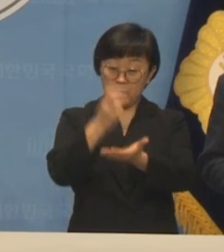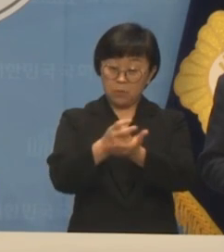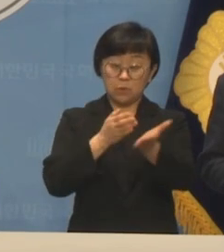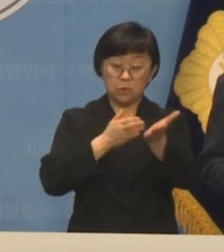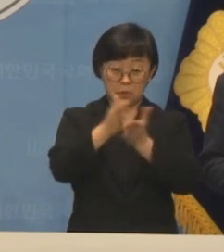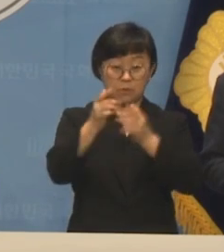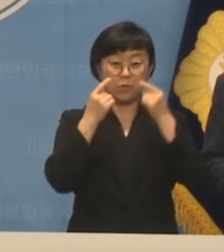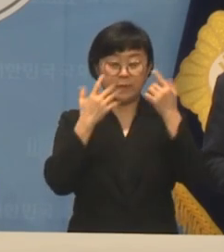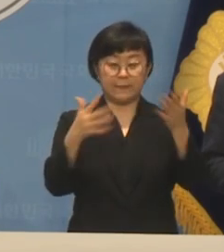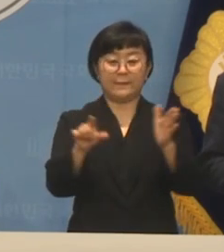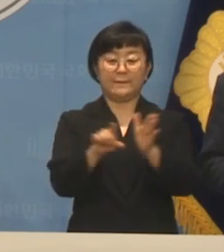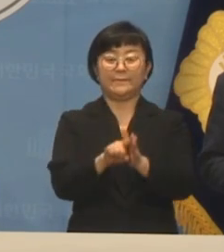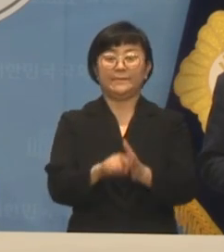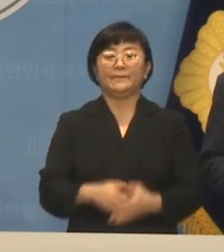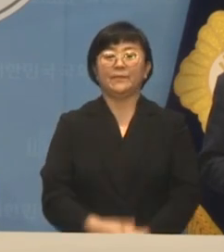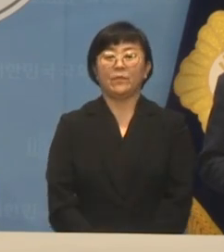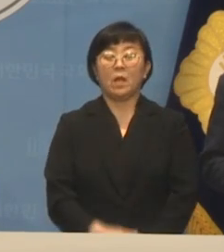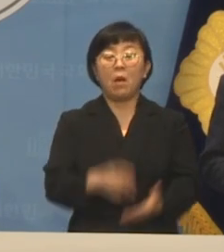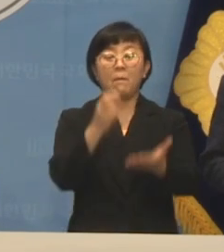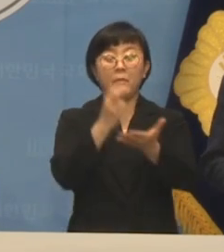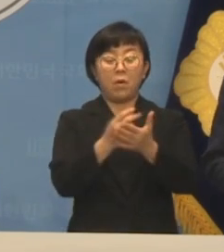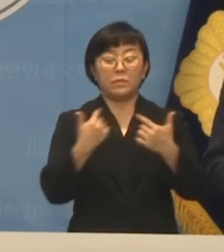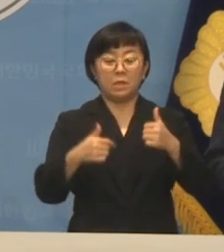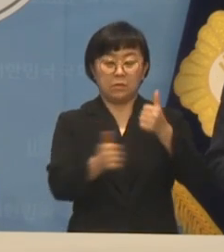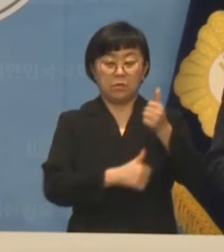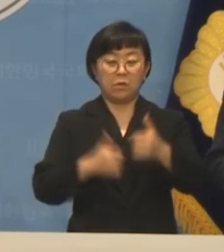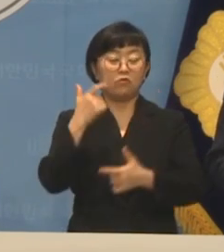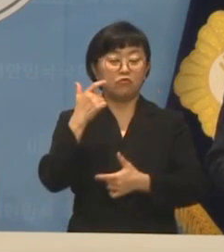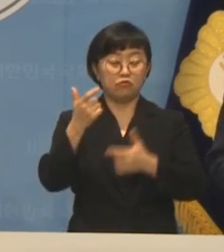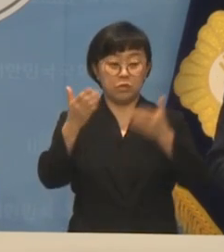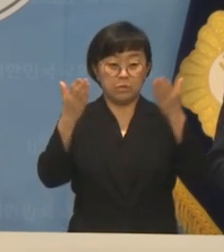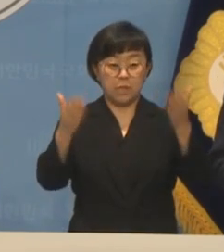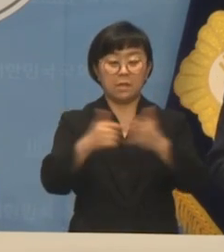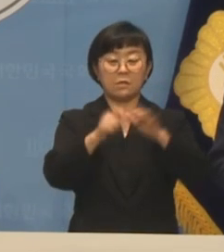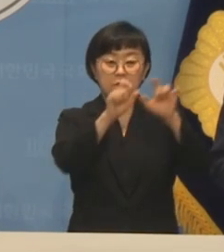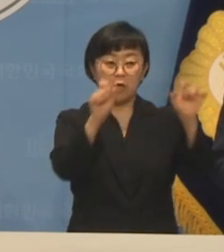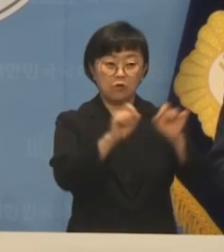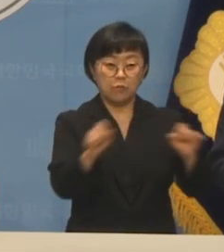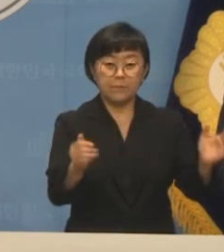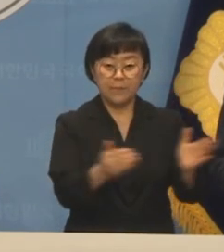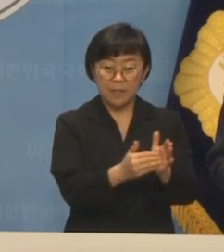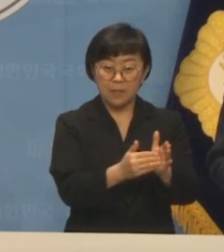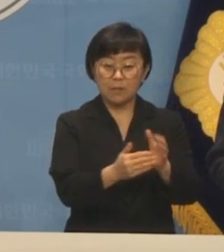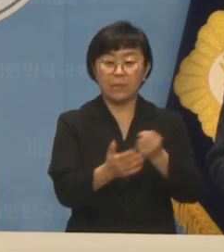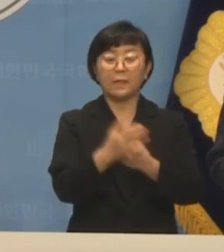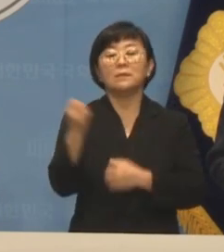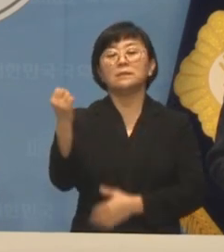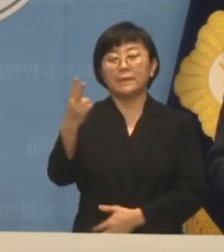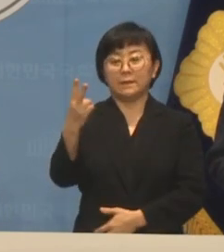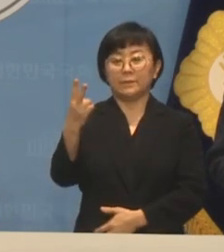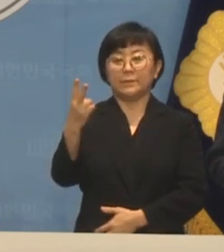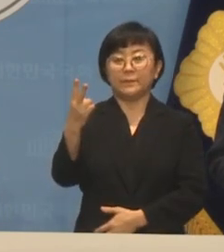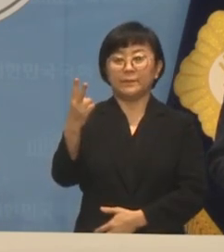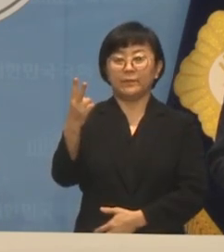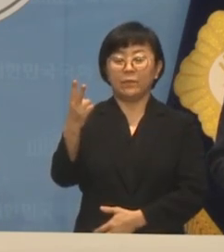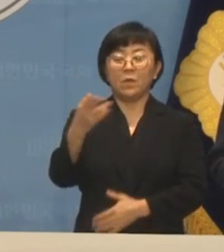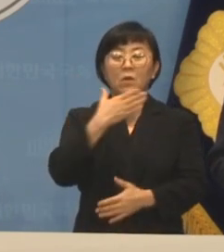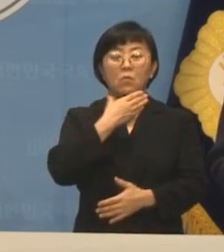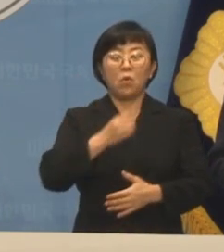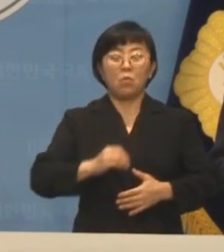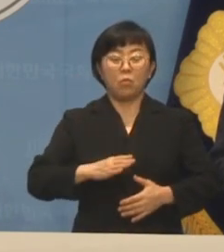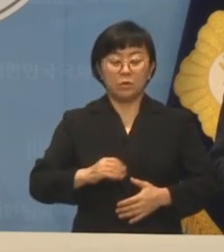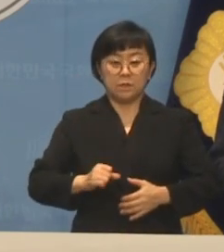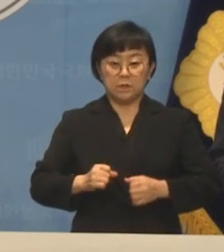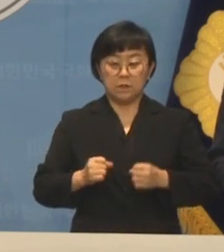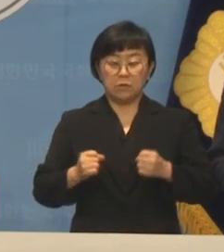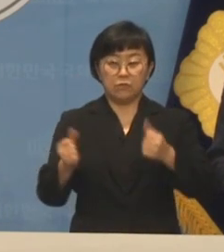통과임을 확신합니다. 법사위의 60일 계류기간이 지난 만큼 다시 한번